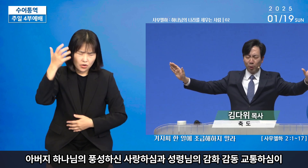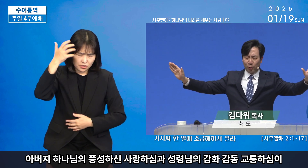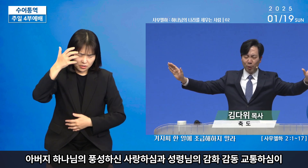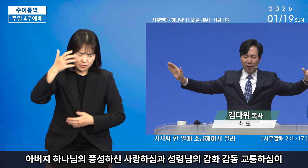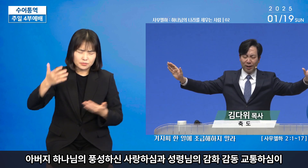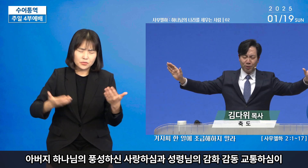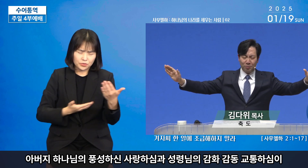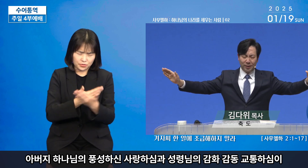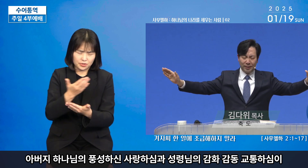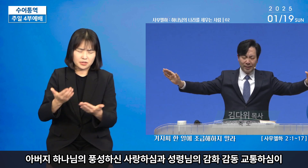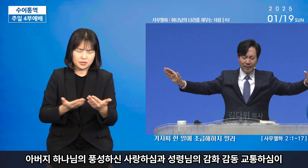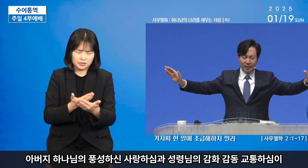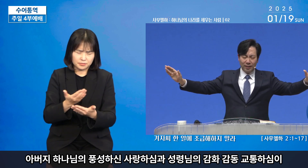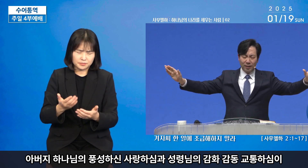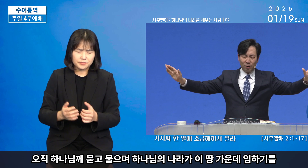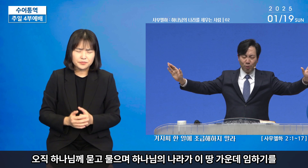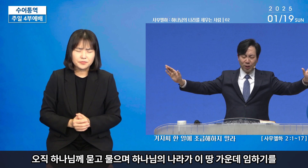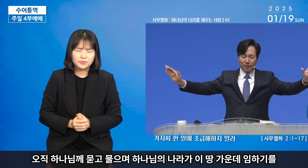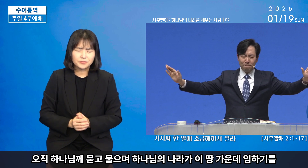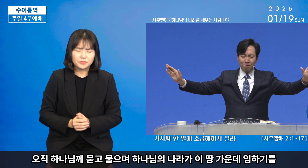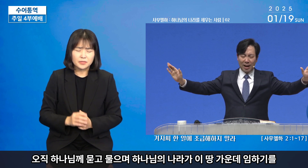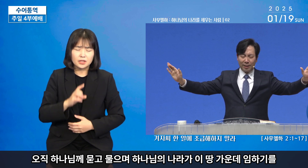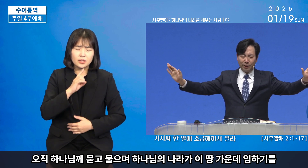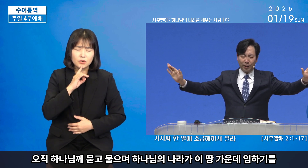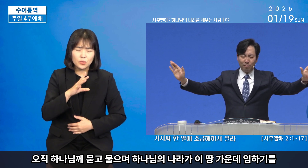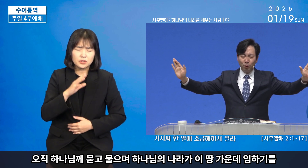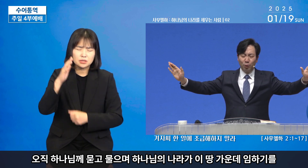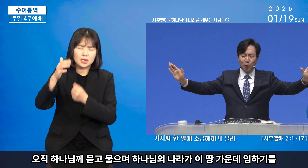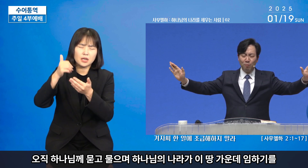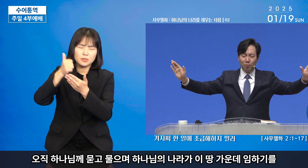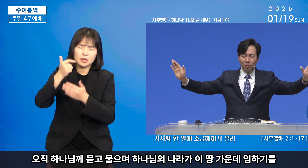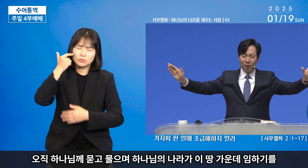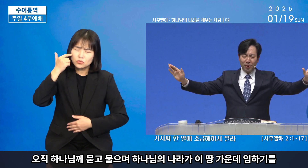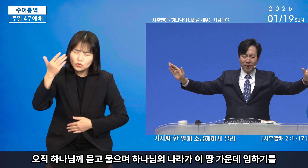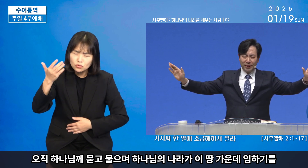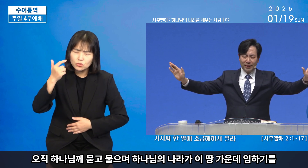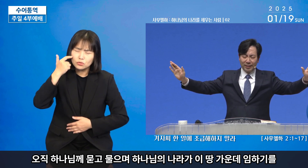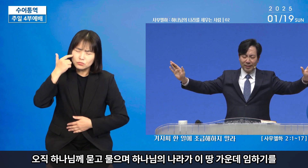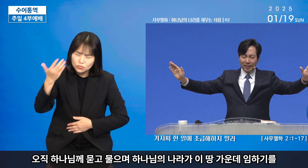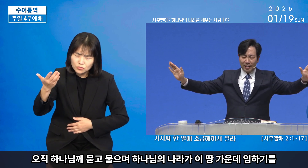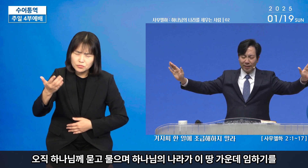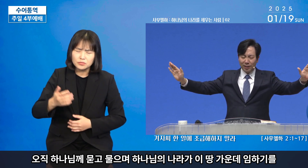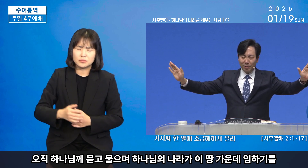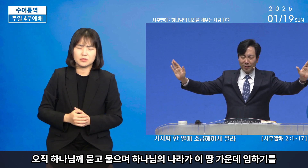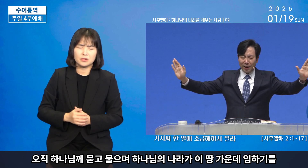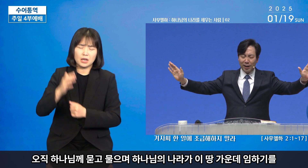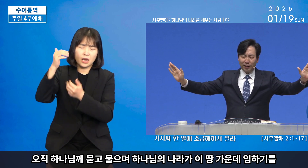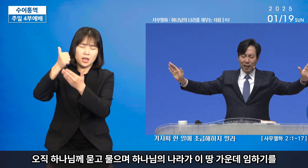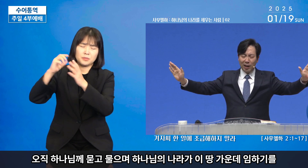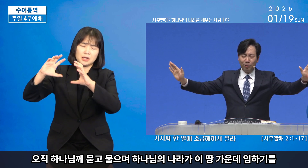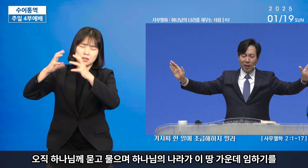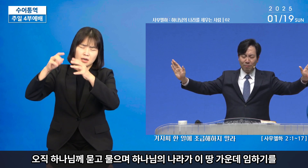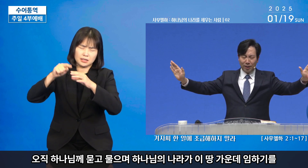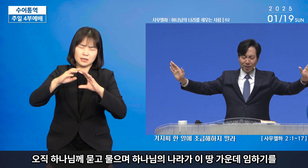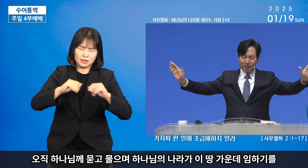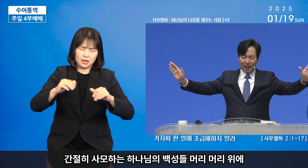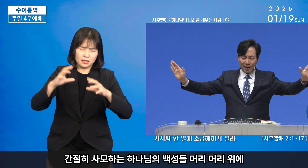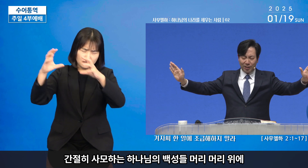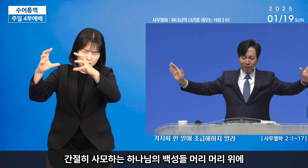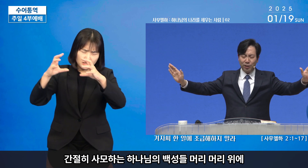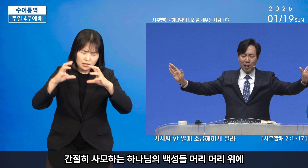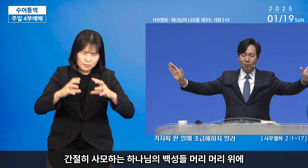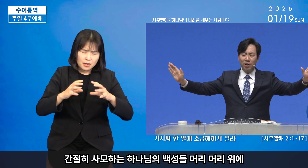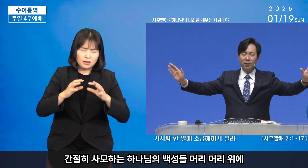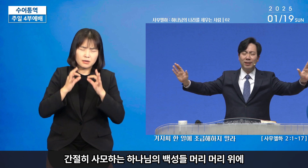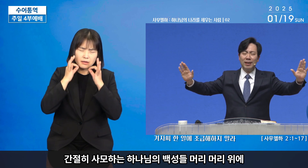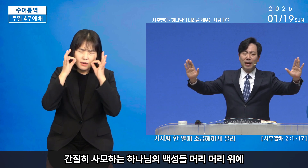감화감동 교통하심이 오직 하나님께 묻고 물으며 하나님의 나라가 이 땅 가운데 임하기를